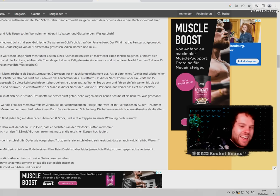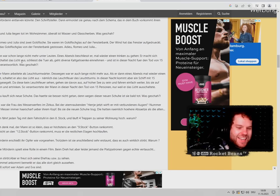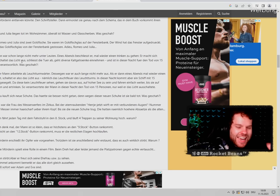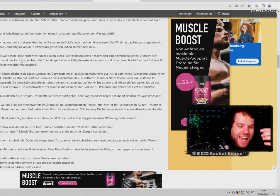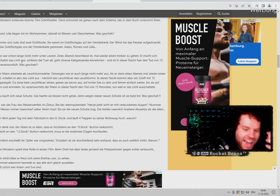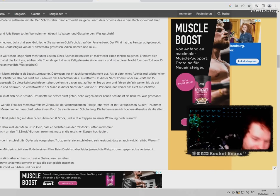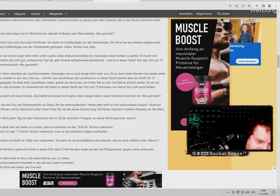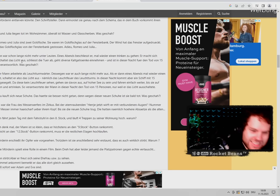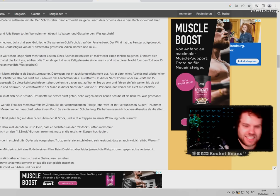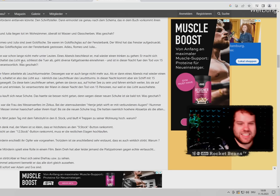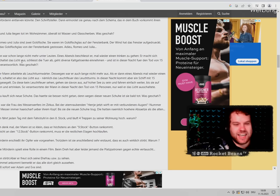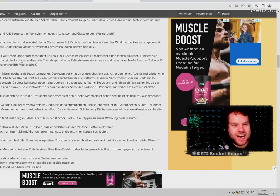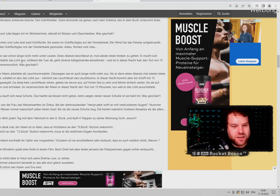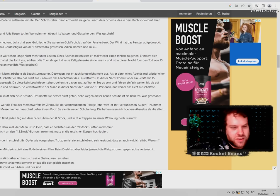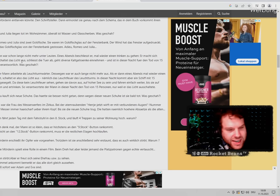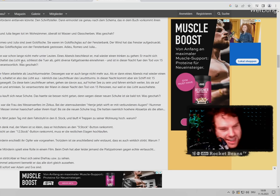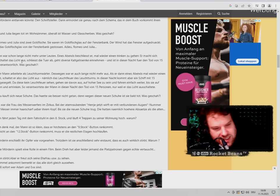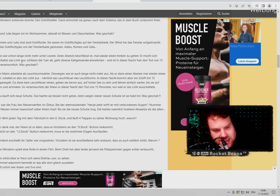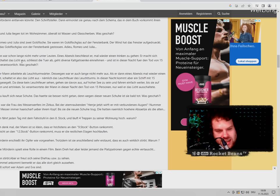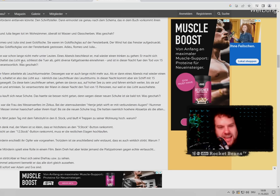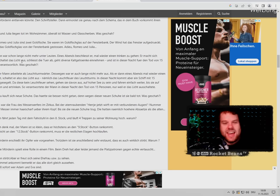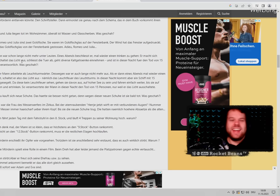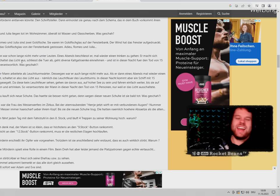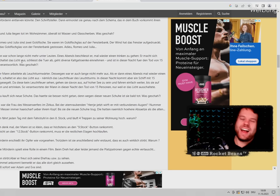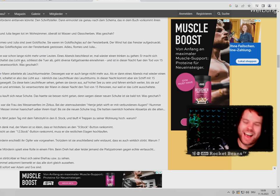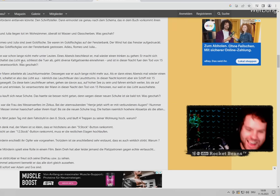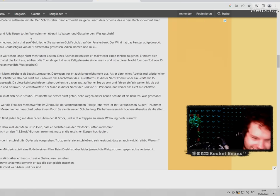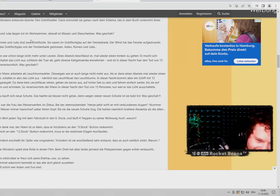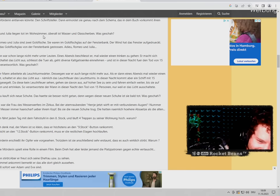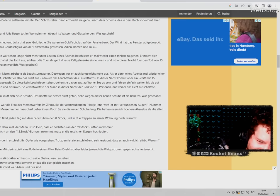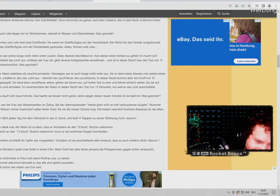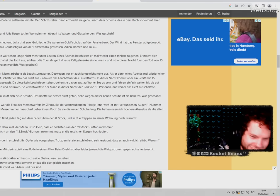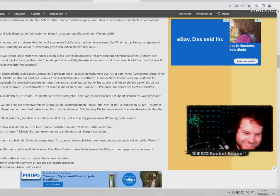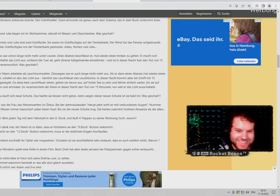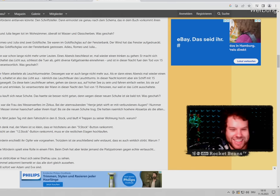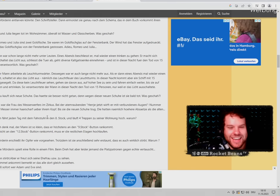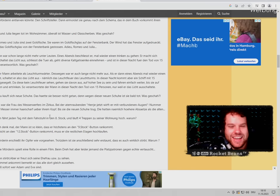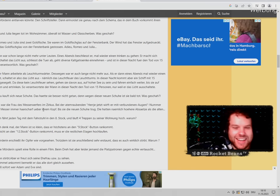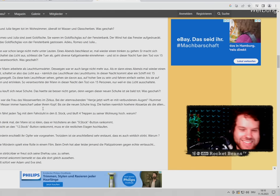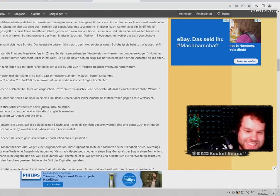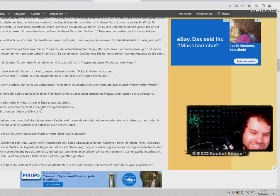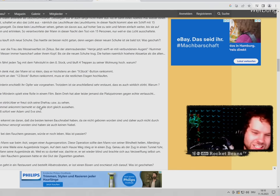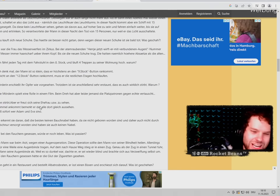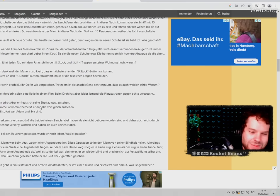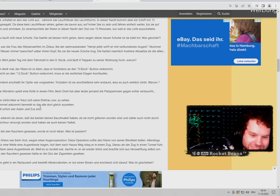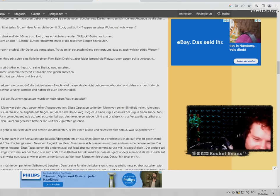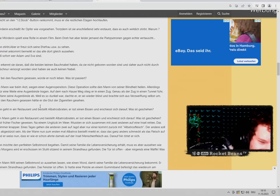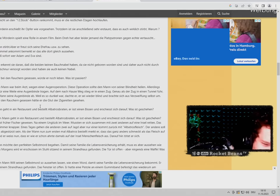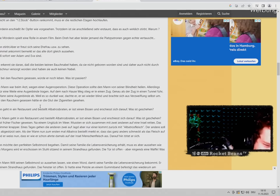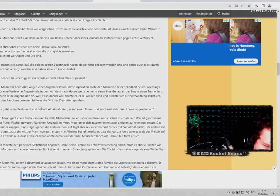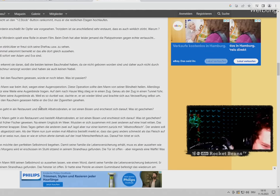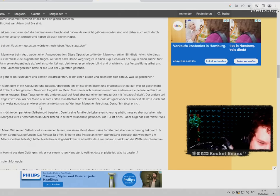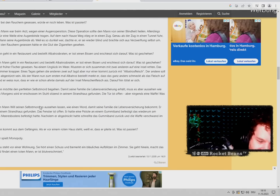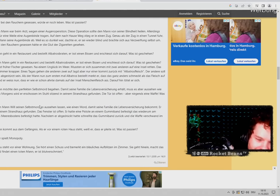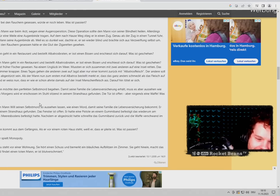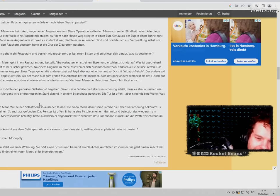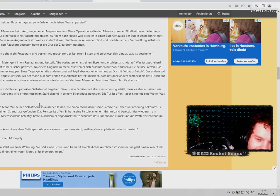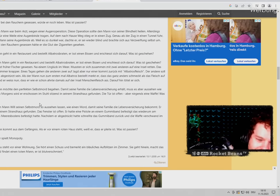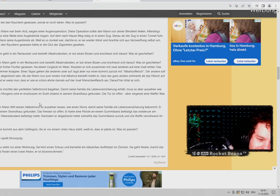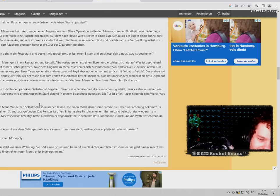Ich hasse diese Art von Rätsel. Ich hasse es, wirklich. Das ist das Schlimmste, was es gibt. Es ist das